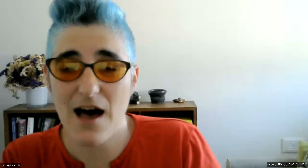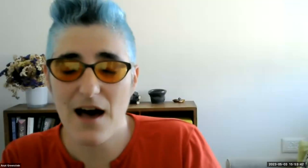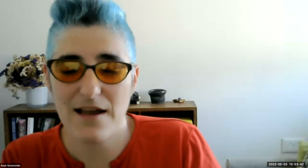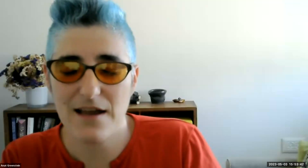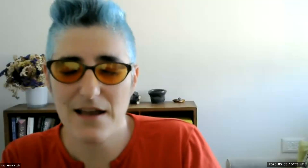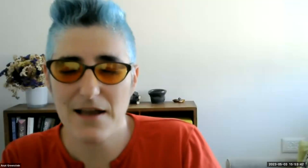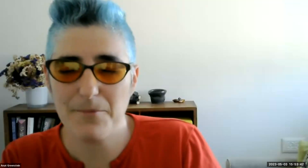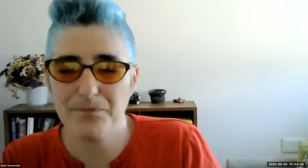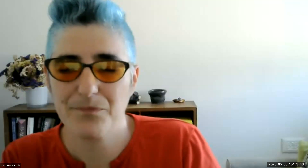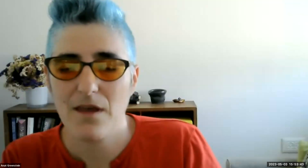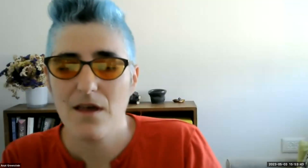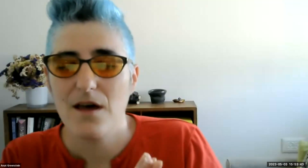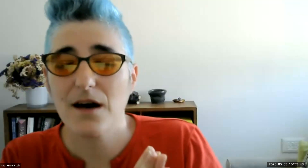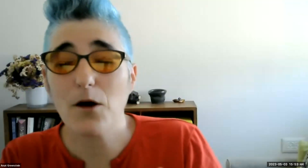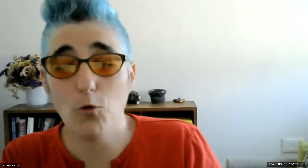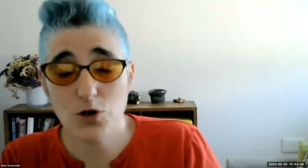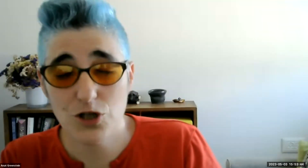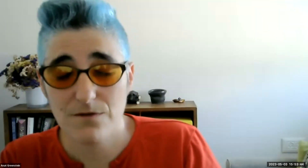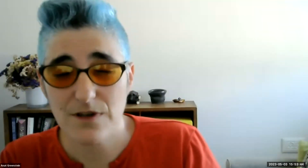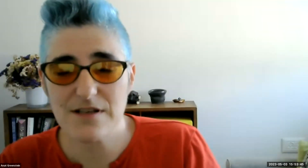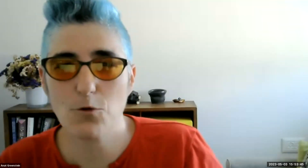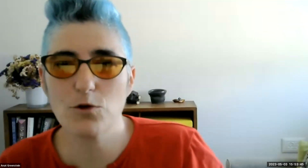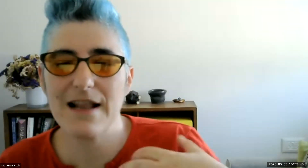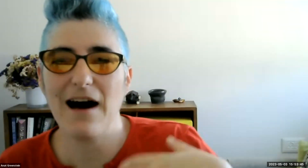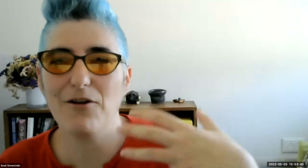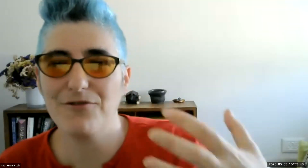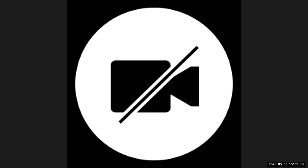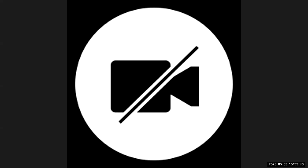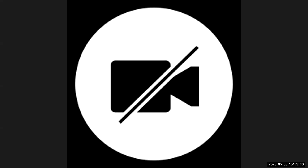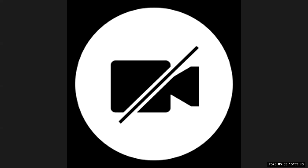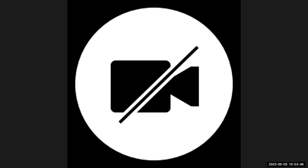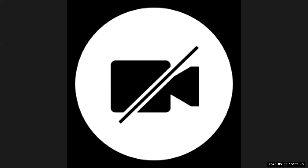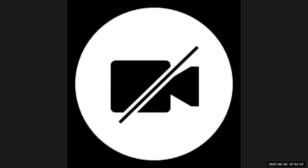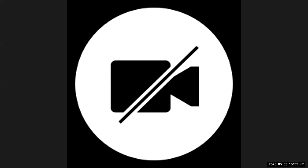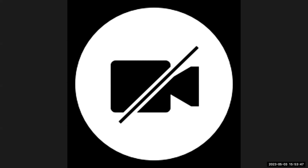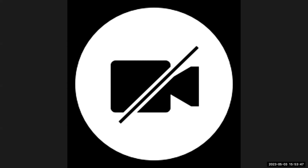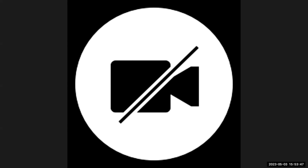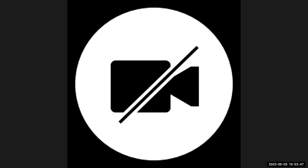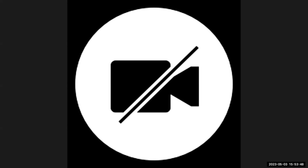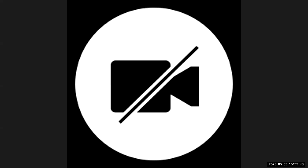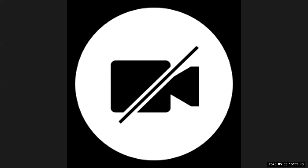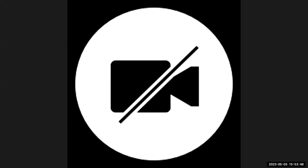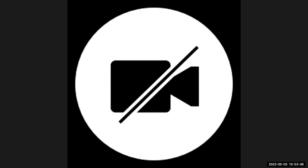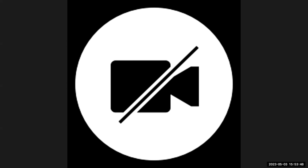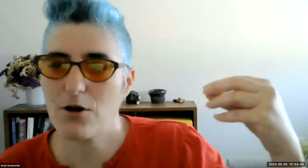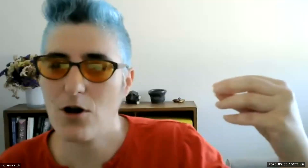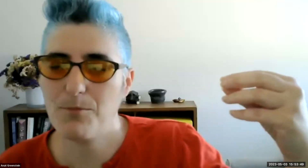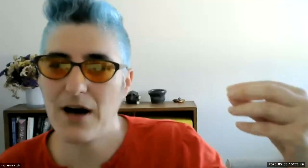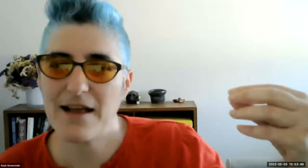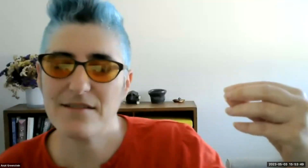הרכוש ואת הזכות להרוויח ואת האפשרות של כל פרט